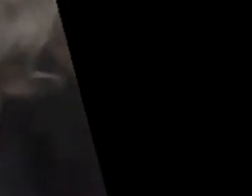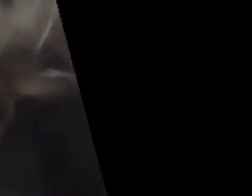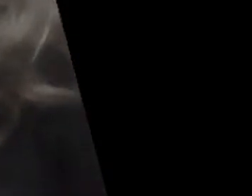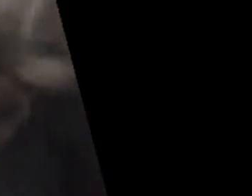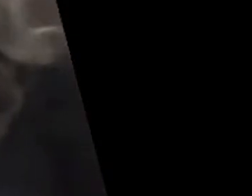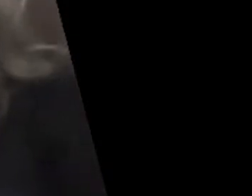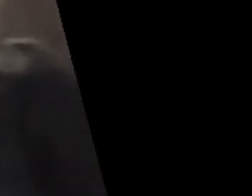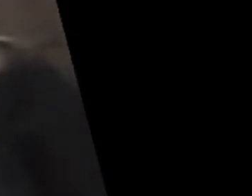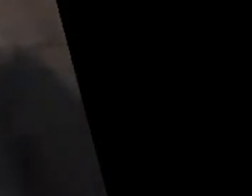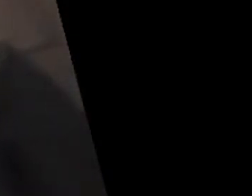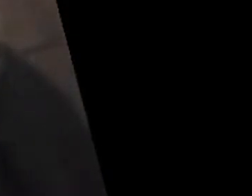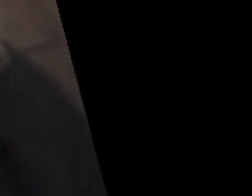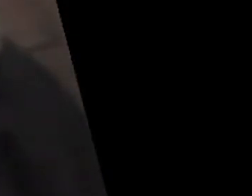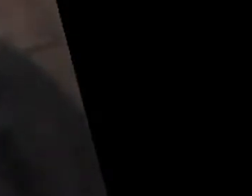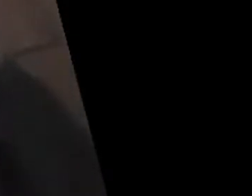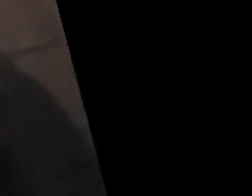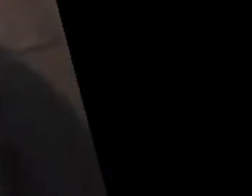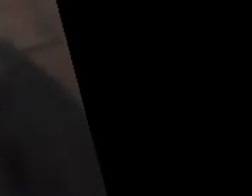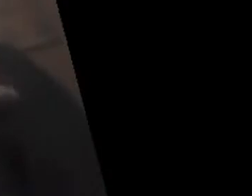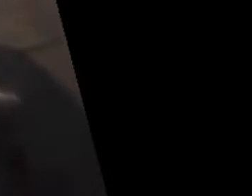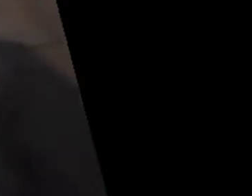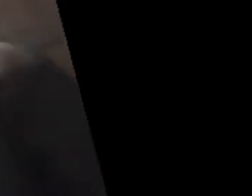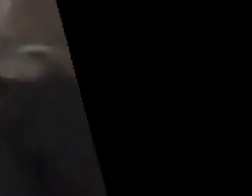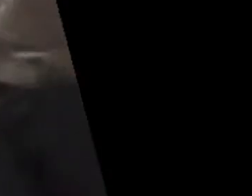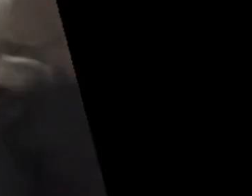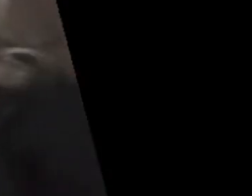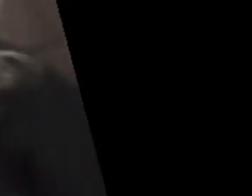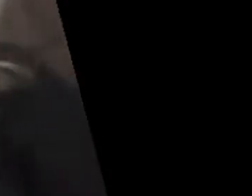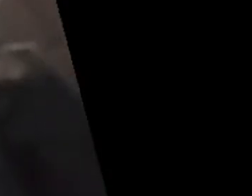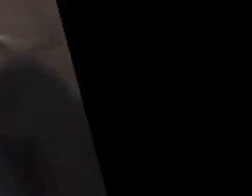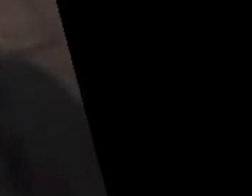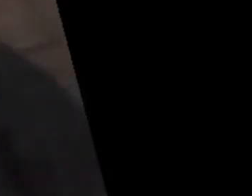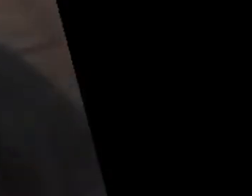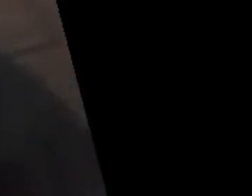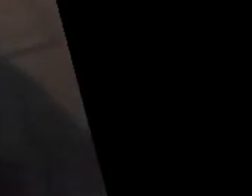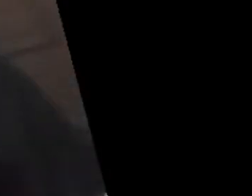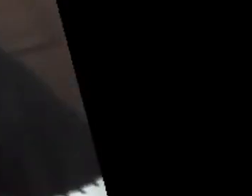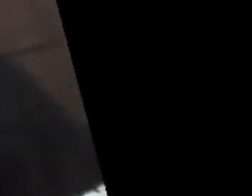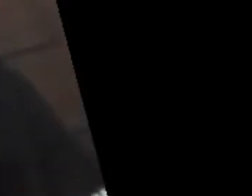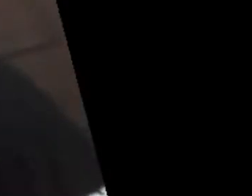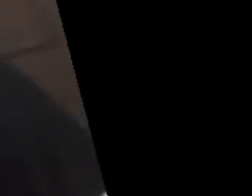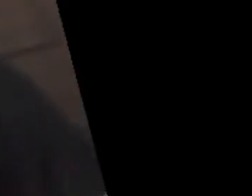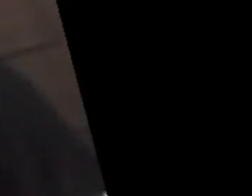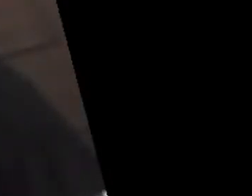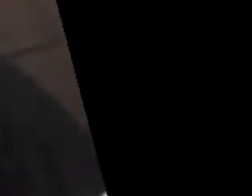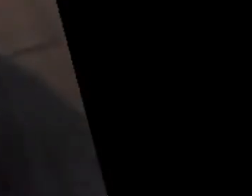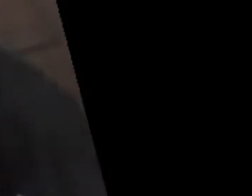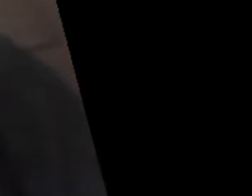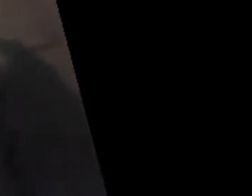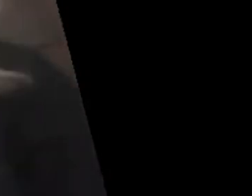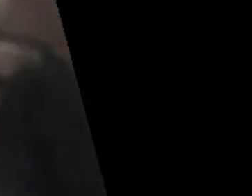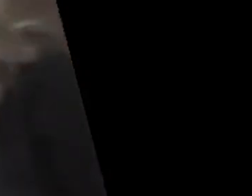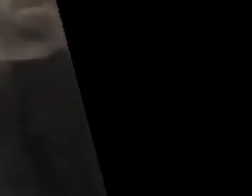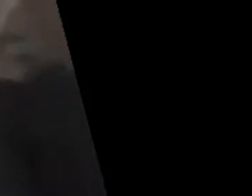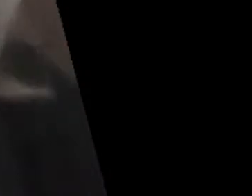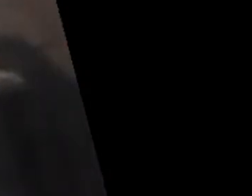Ela desenvolve também mais o seu potencial e